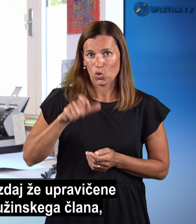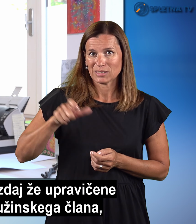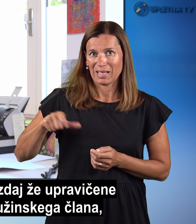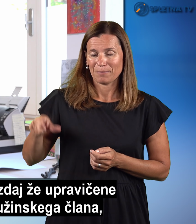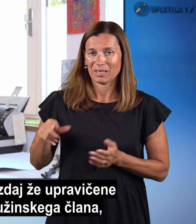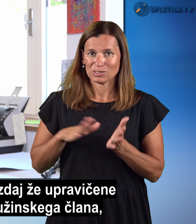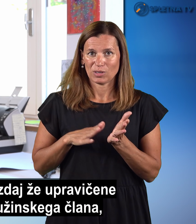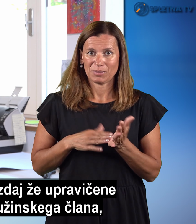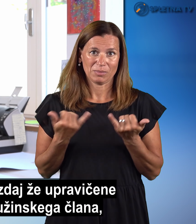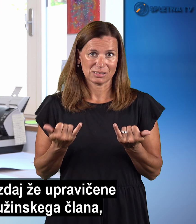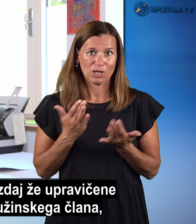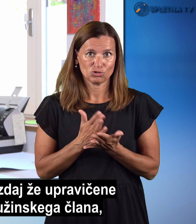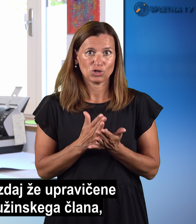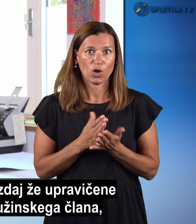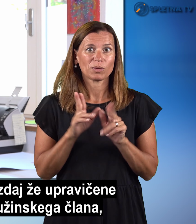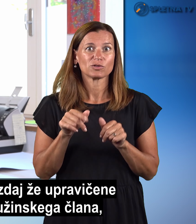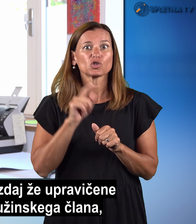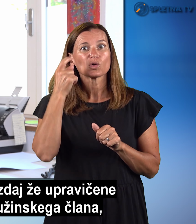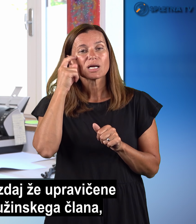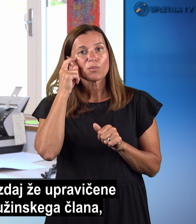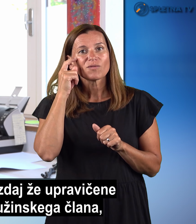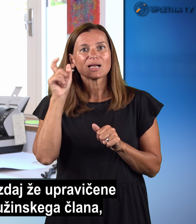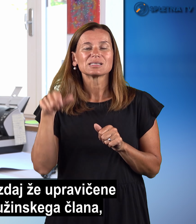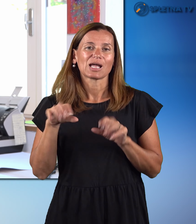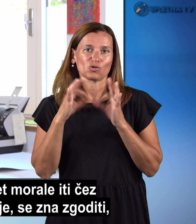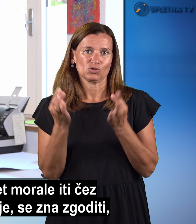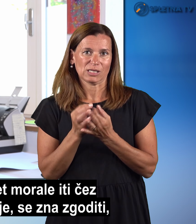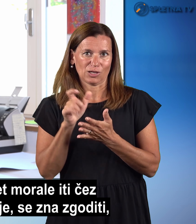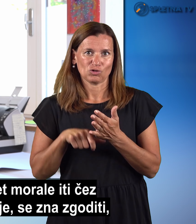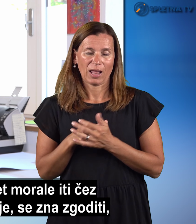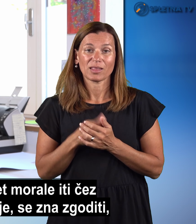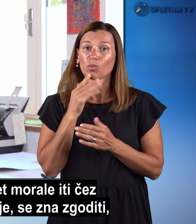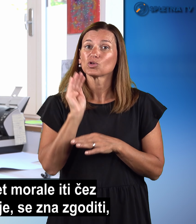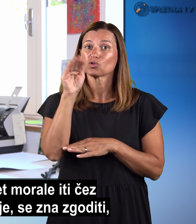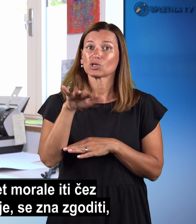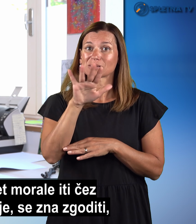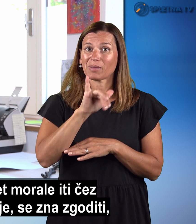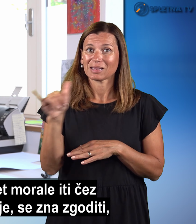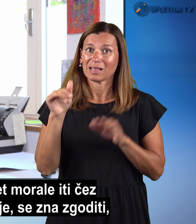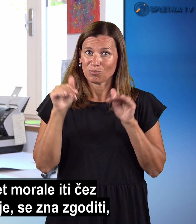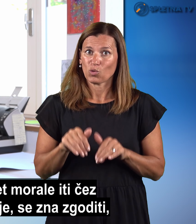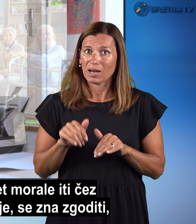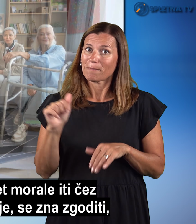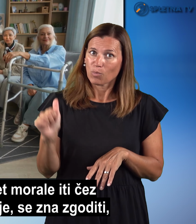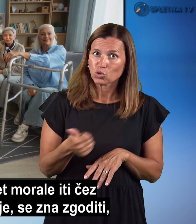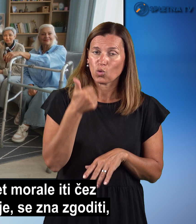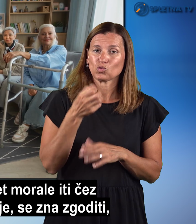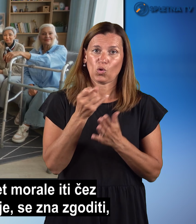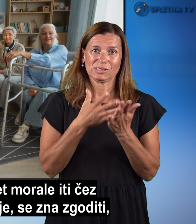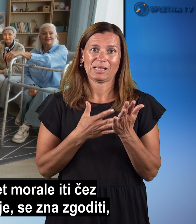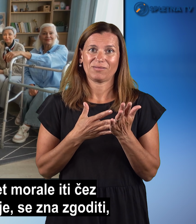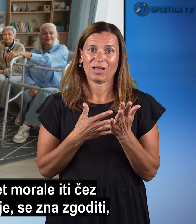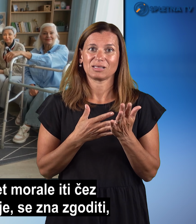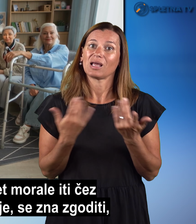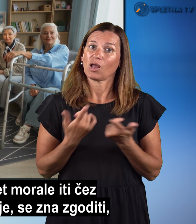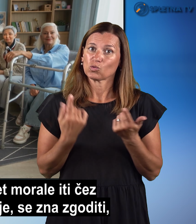Osebe, ki so recimo zdaj že upravičene do oskrbovalca družinskega člana, ko bodo čez 5 let morale iti čez ponovno ocenjevanje,